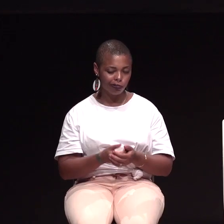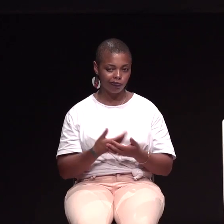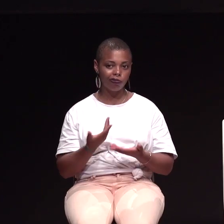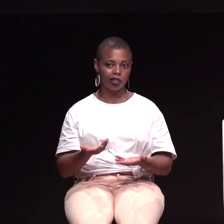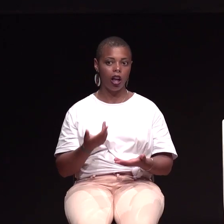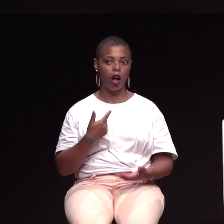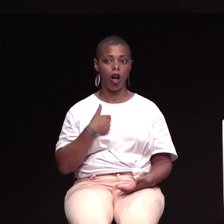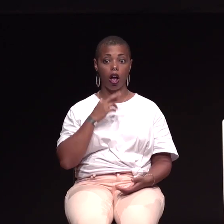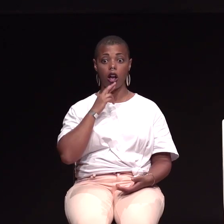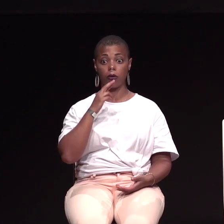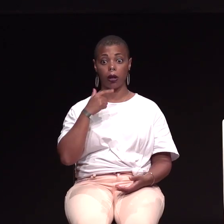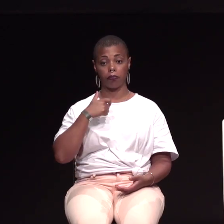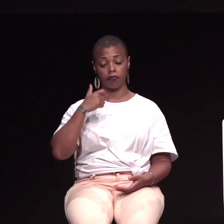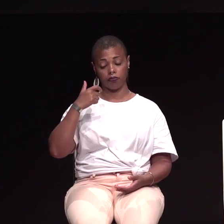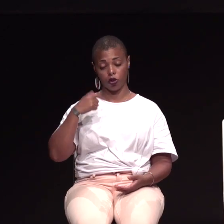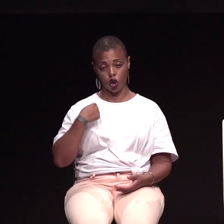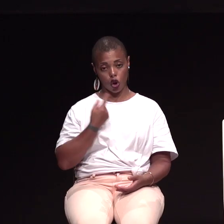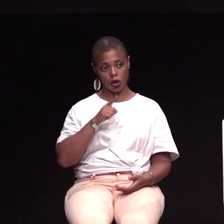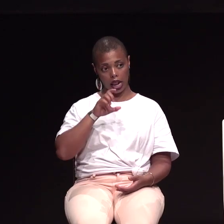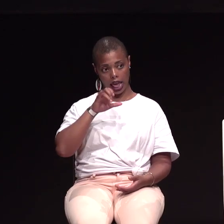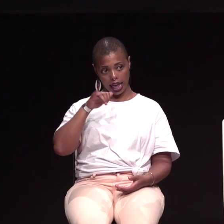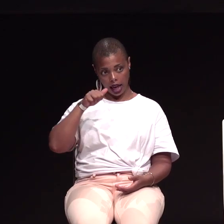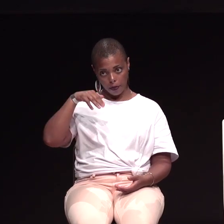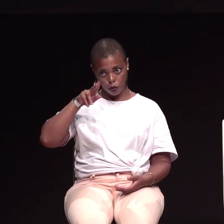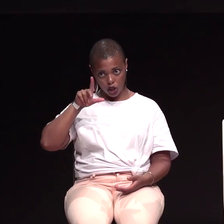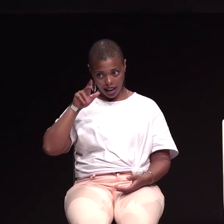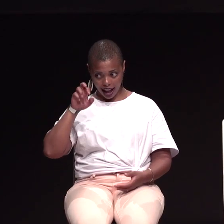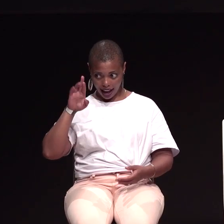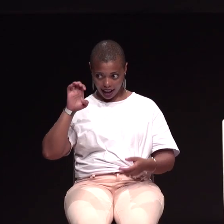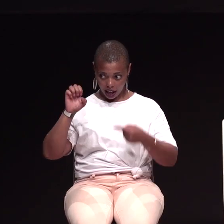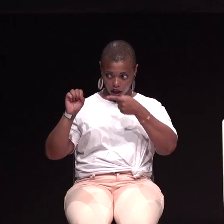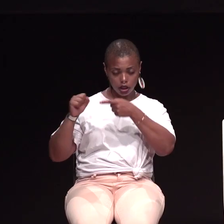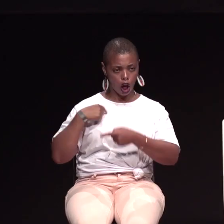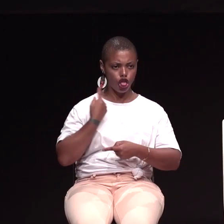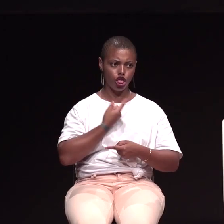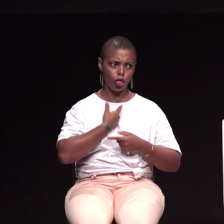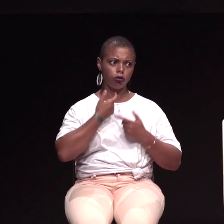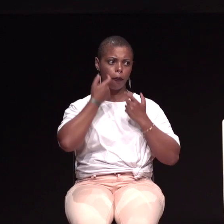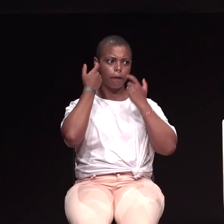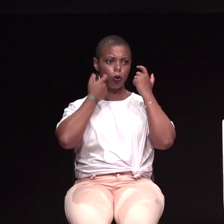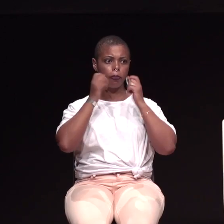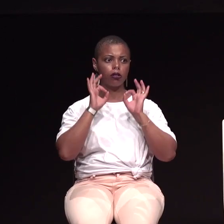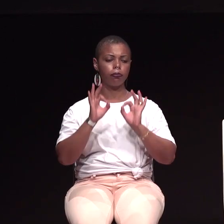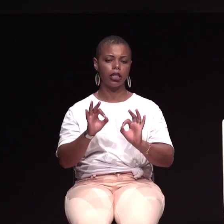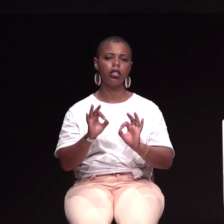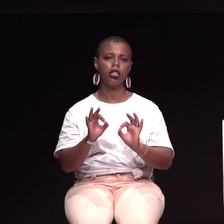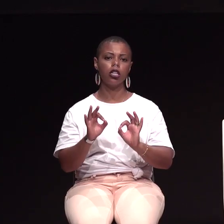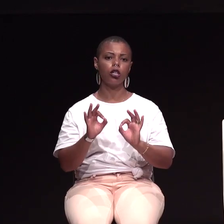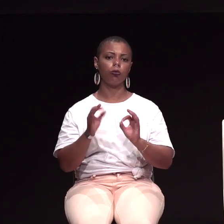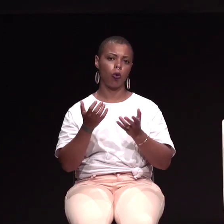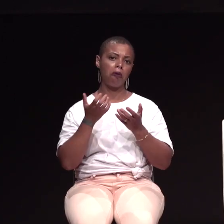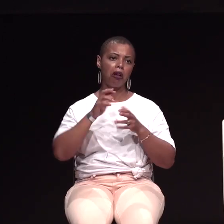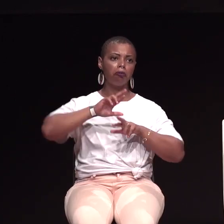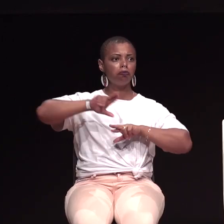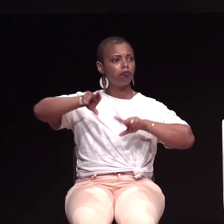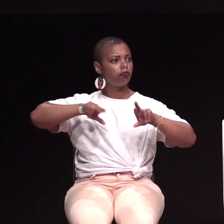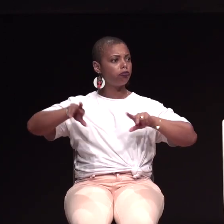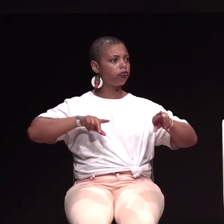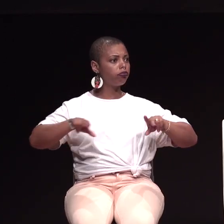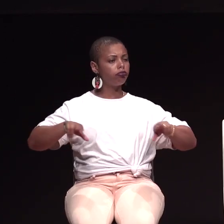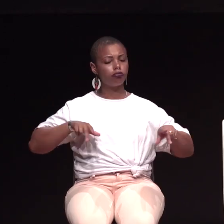Respondendo pelo Leia Mulheres, a gente tem essa preocupação, sim, de tentar fazer uma coisa variada,